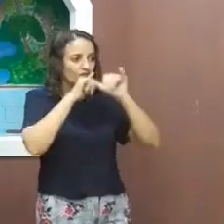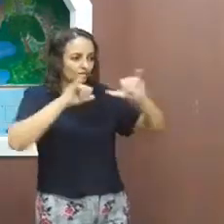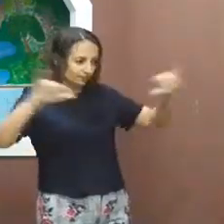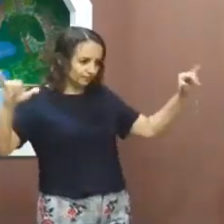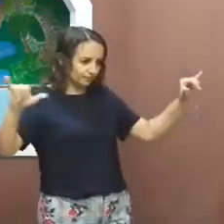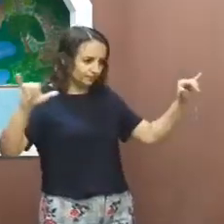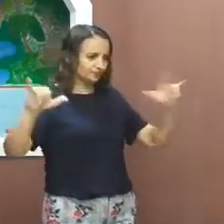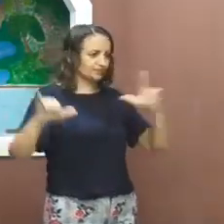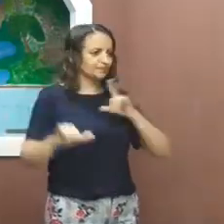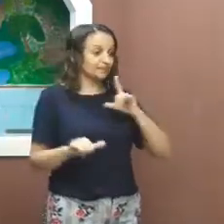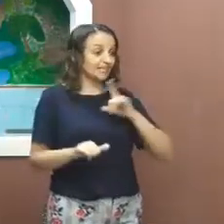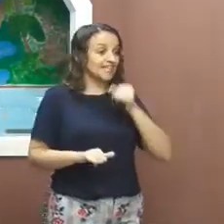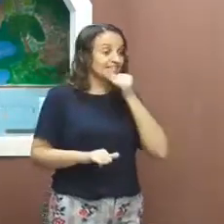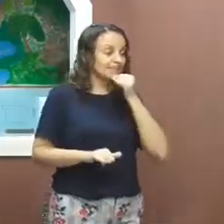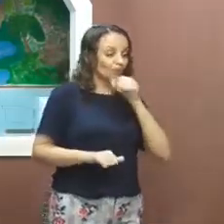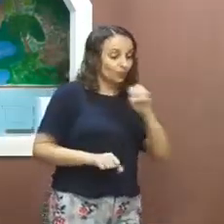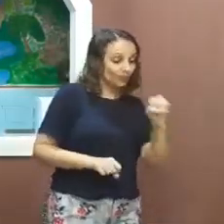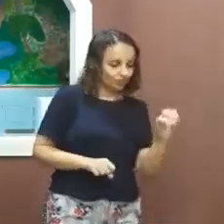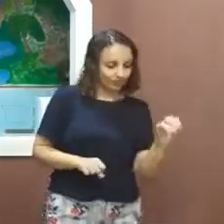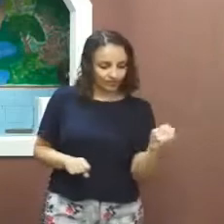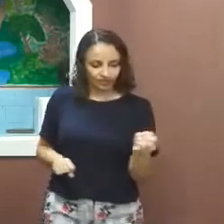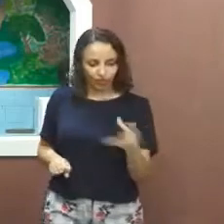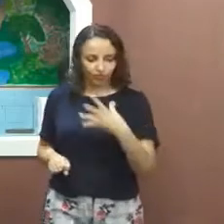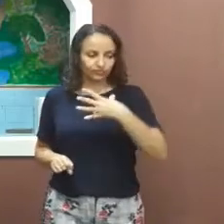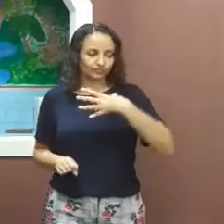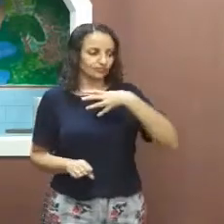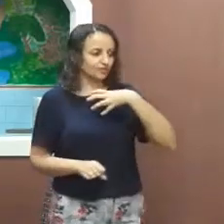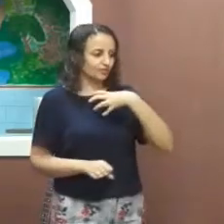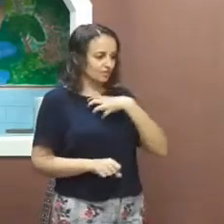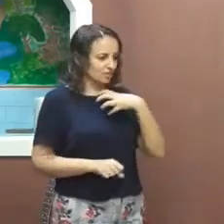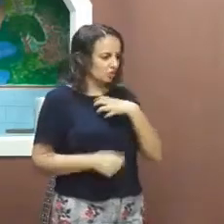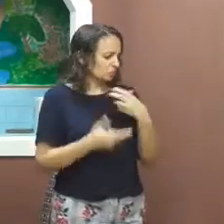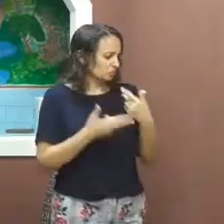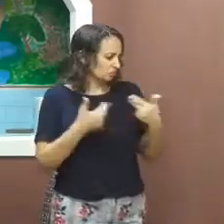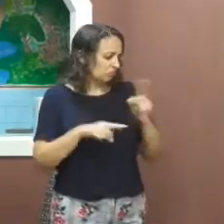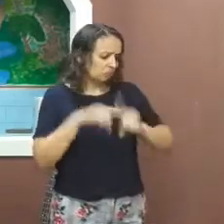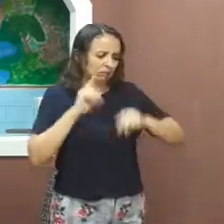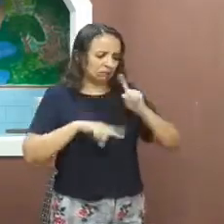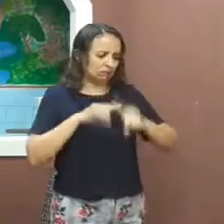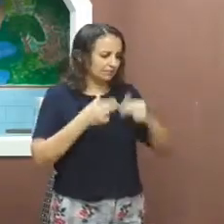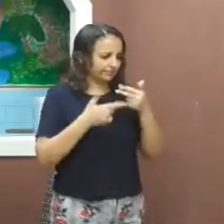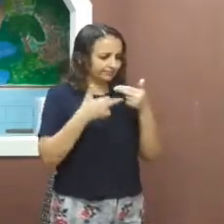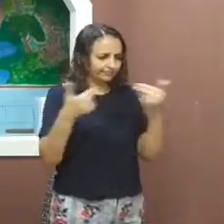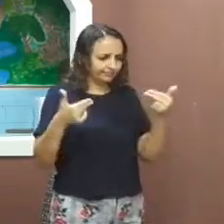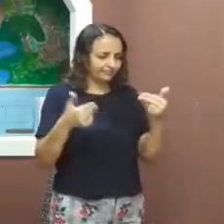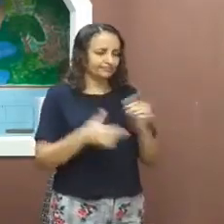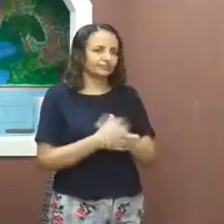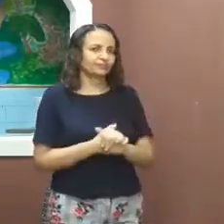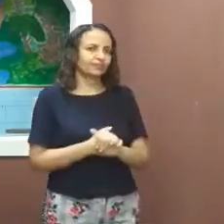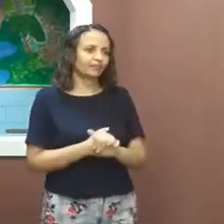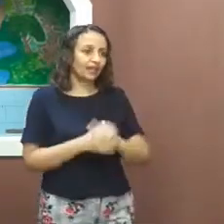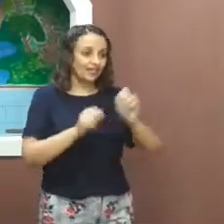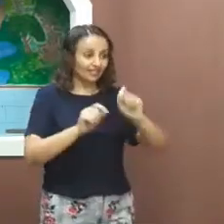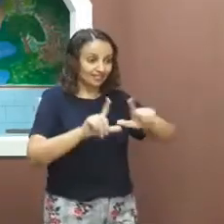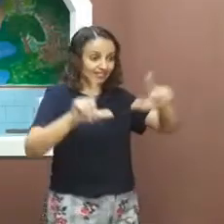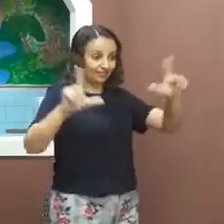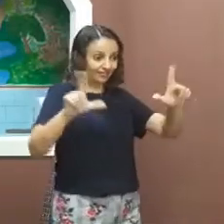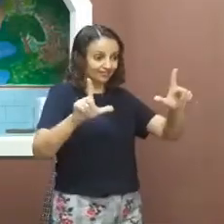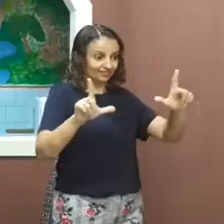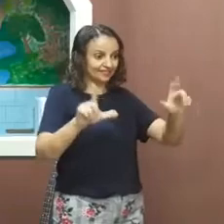Lançou um jeito novo de qualquer coisa, um produto novo. Sai naqueles